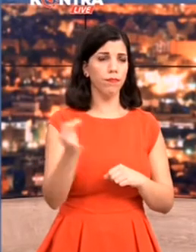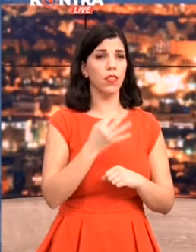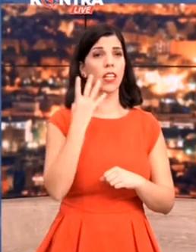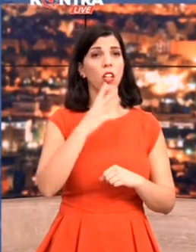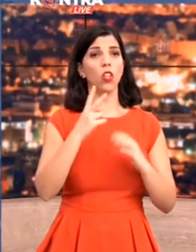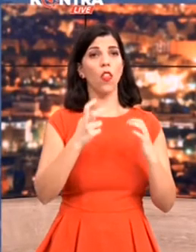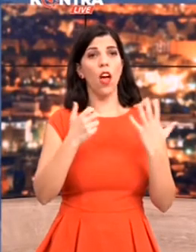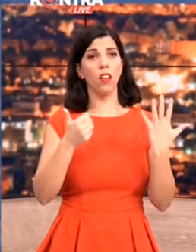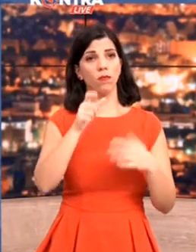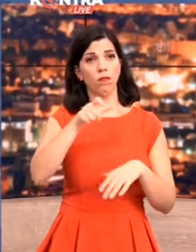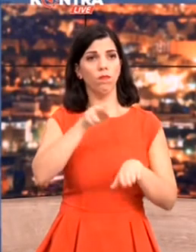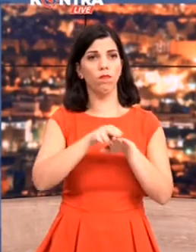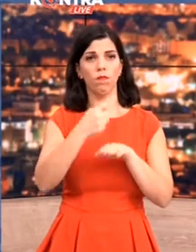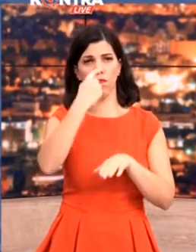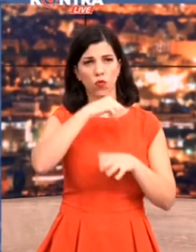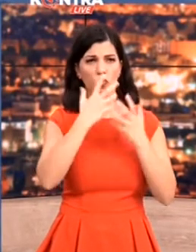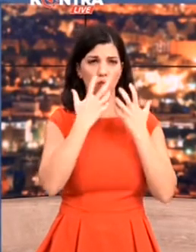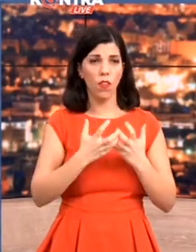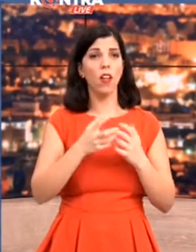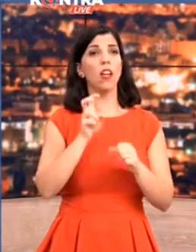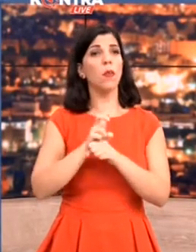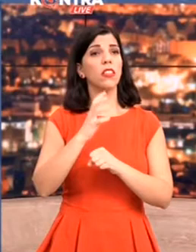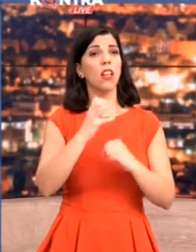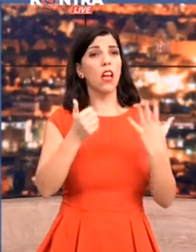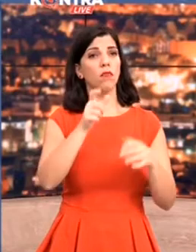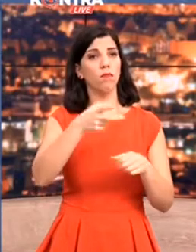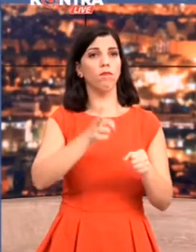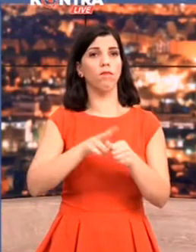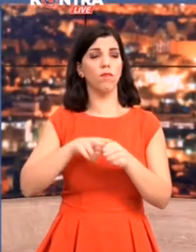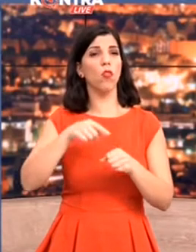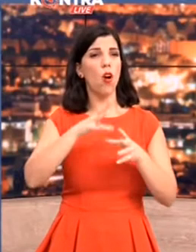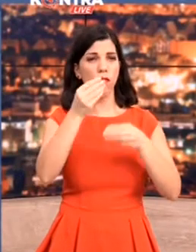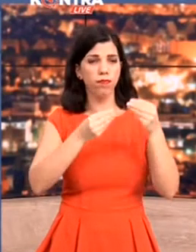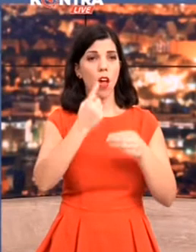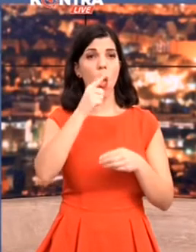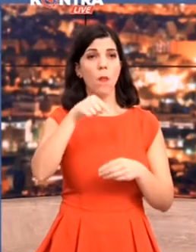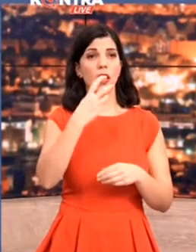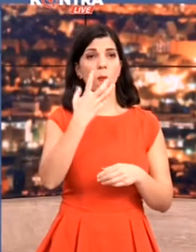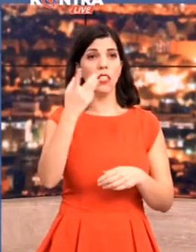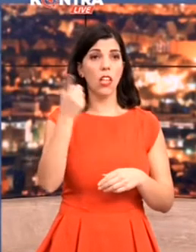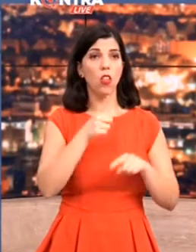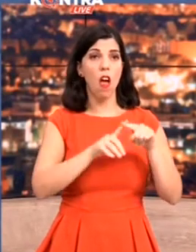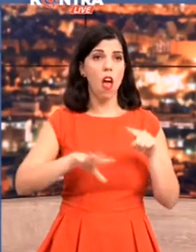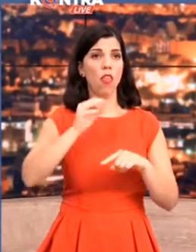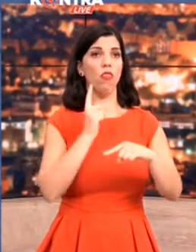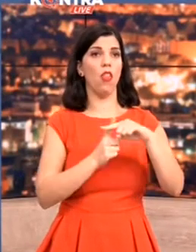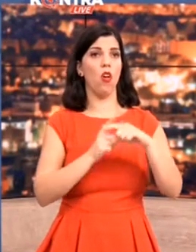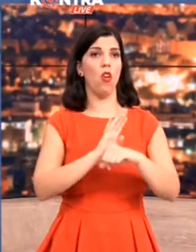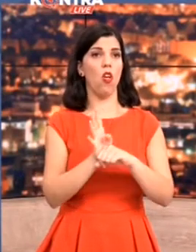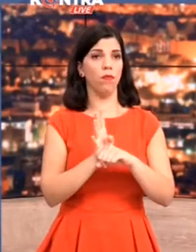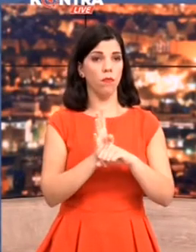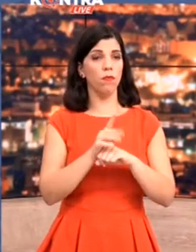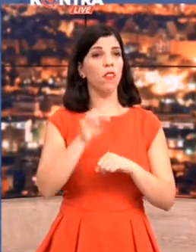νέα κρούσματα, 486 διασωληνωμένους ασθενείς, 46 θανάτους με την θετικότητα να είναι στο